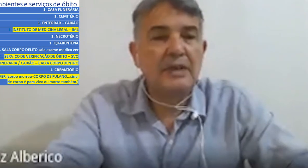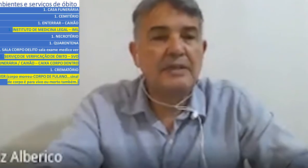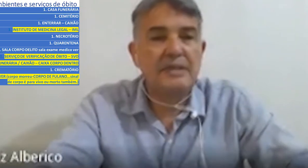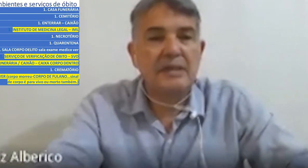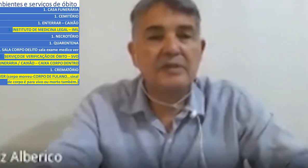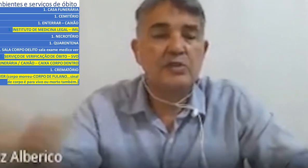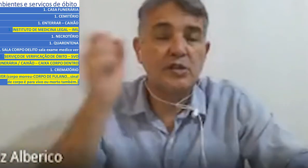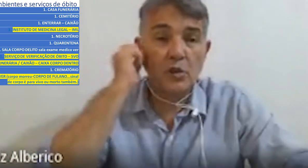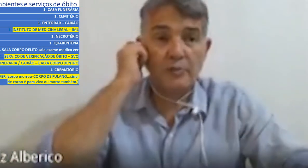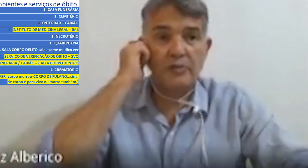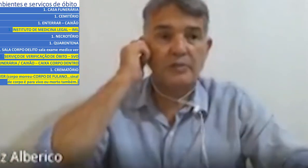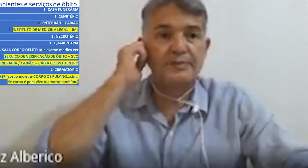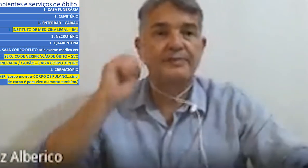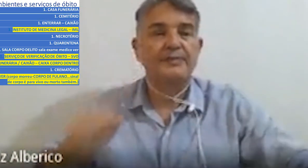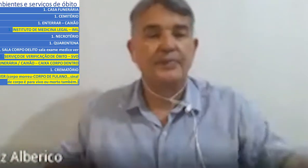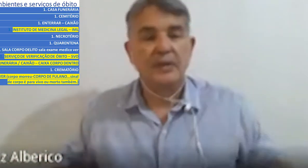Ambiente e serviço de óbito.